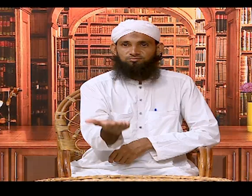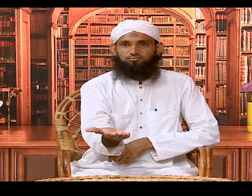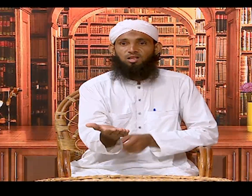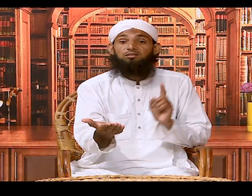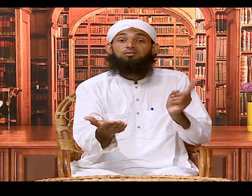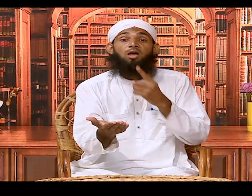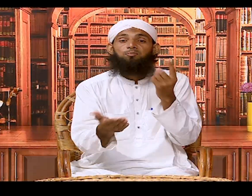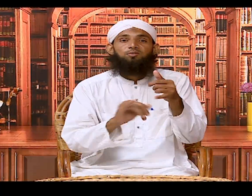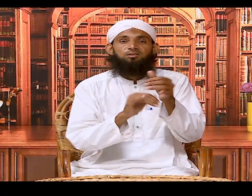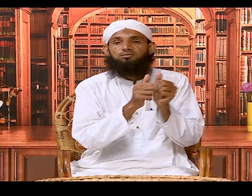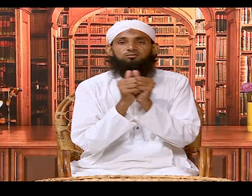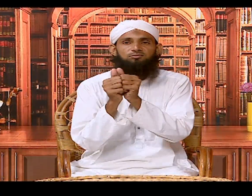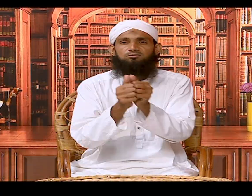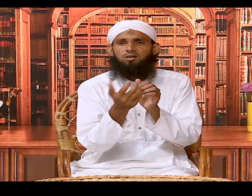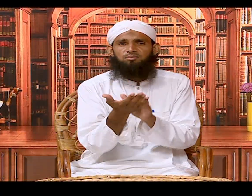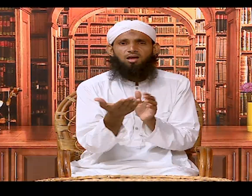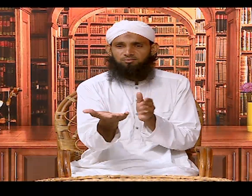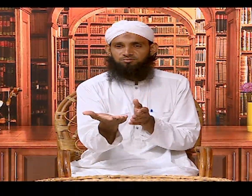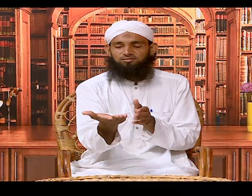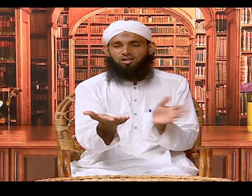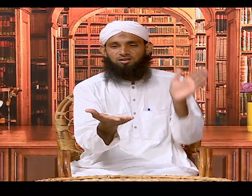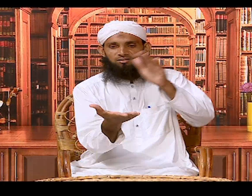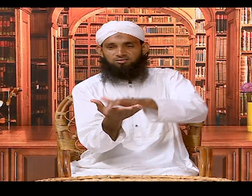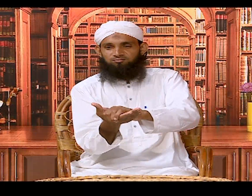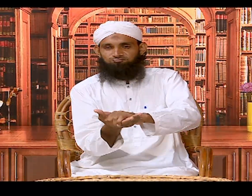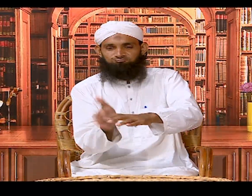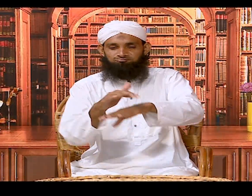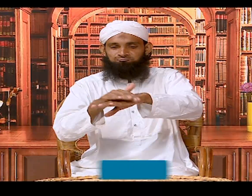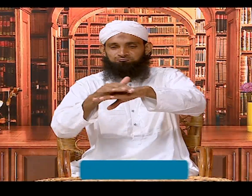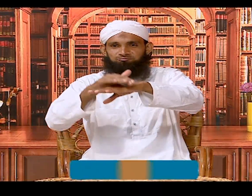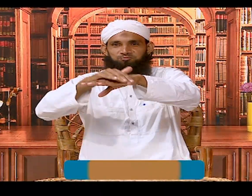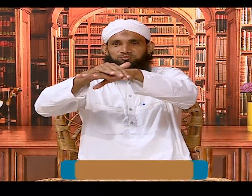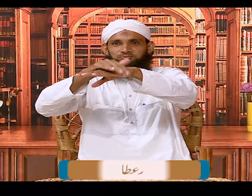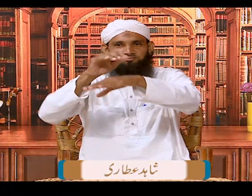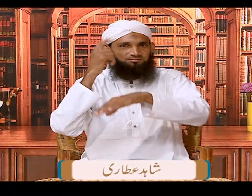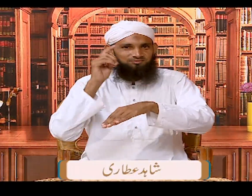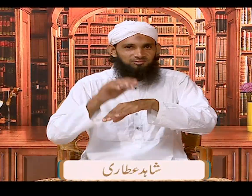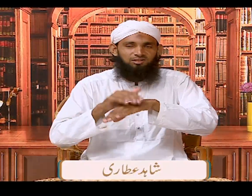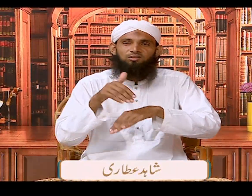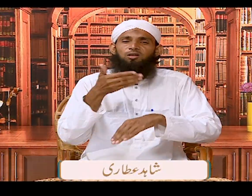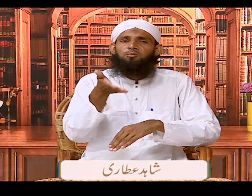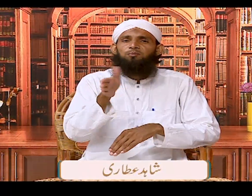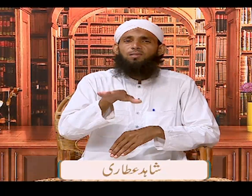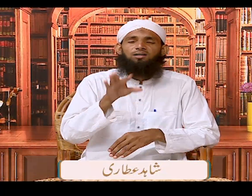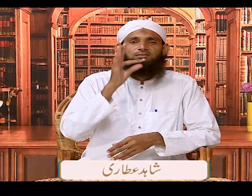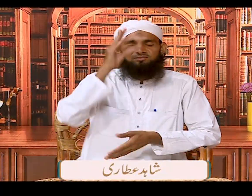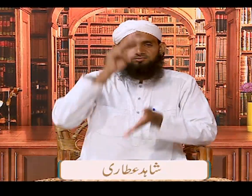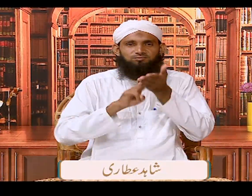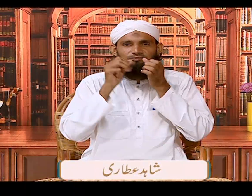پھیلایا۔ سب صحابہ کرام علیہم الرضوان نے آپ کے ہاتھ پر اپنے ہاتھ رکھے، پھر آپ صلی اللہ علیہ وآلہ وصحبہ